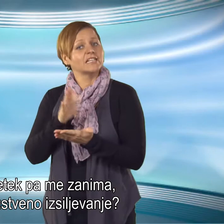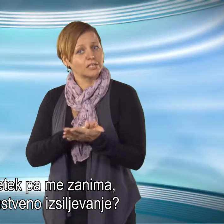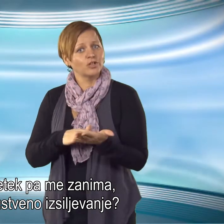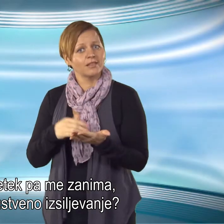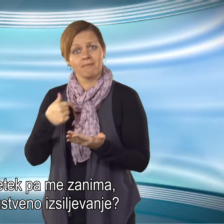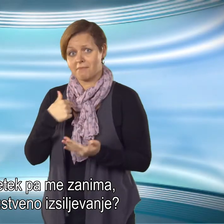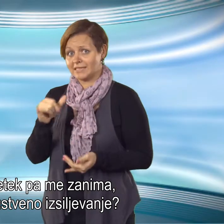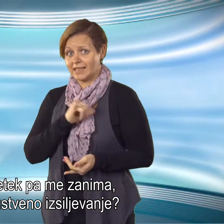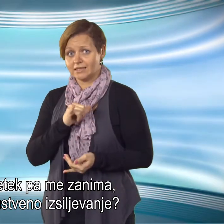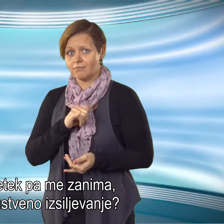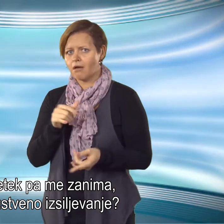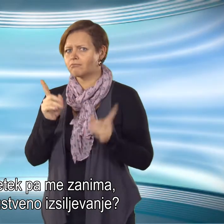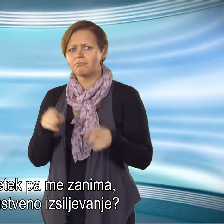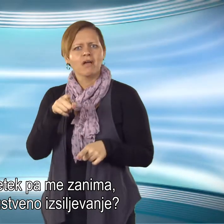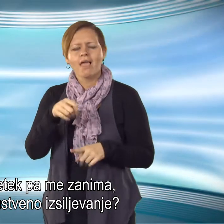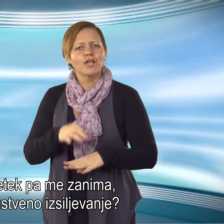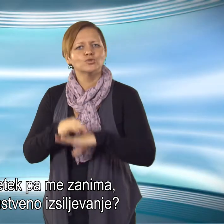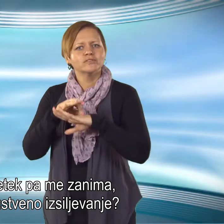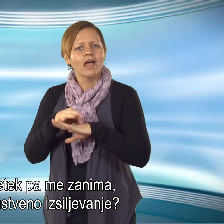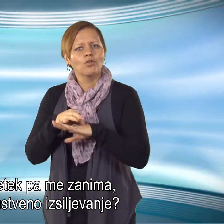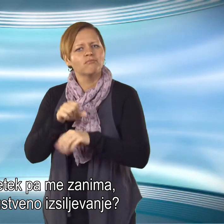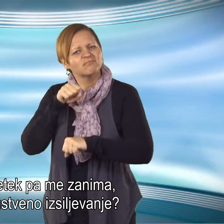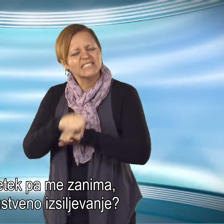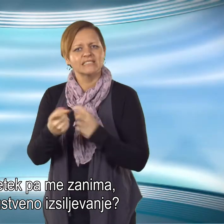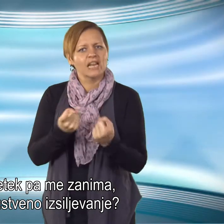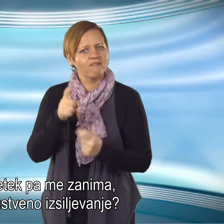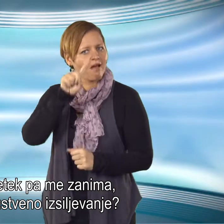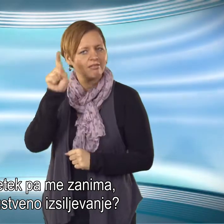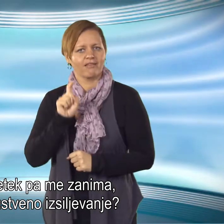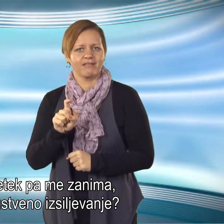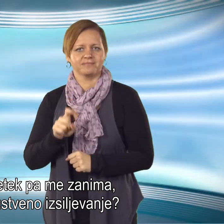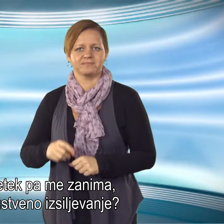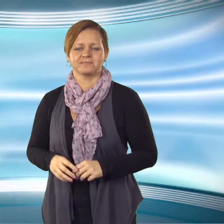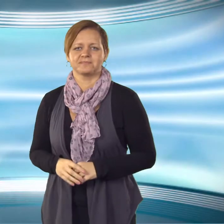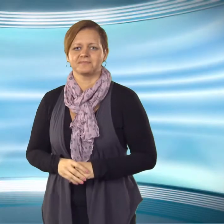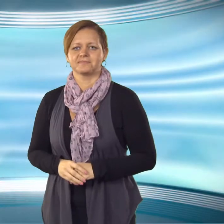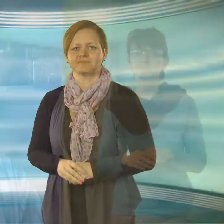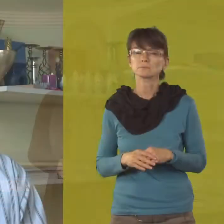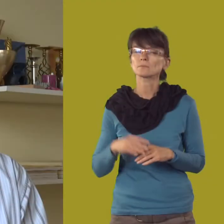Za začetek pa me zanima, kaj je čustveno izsiljevanje?